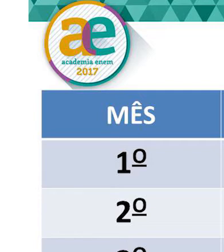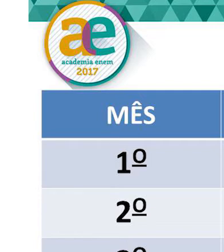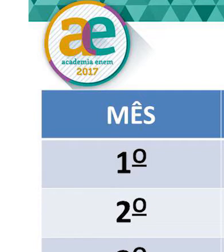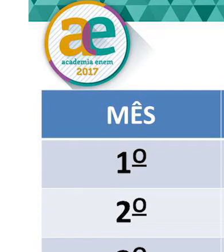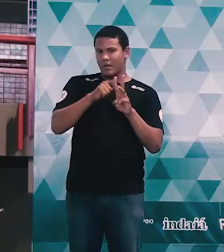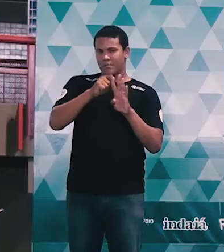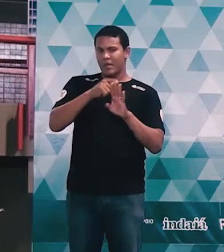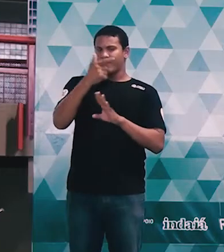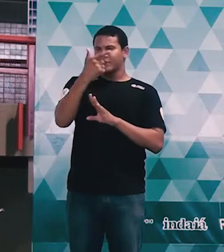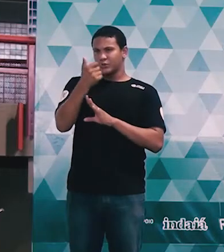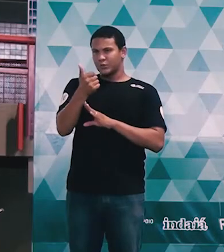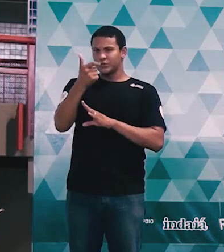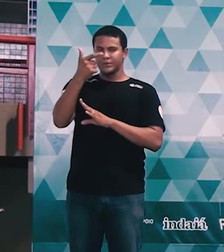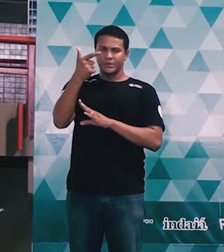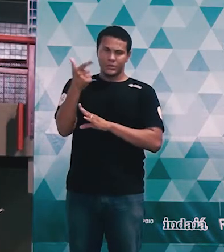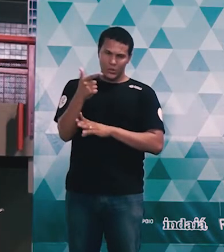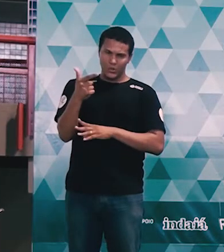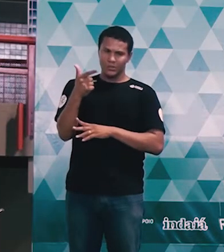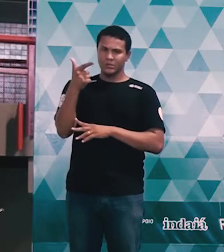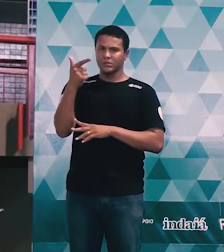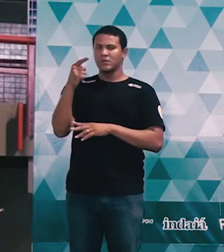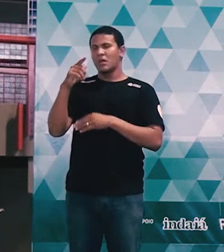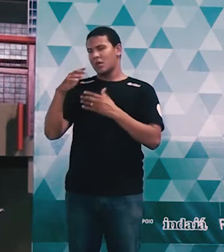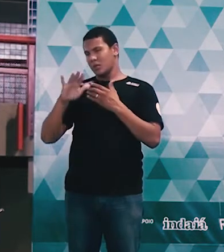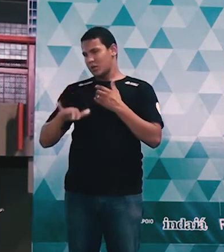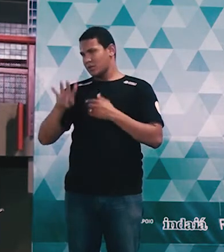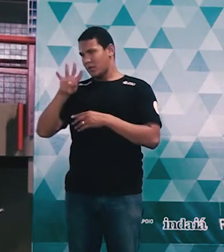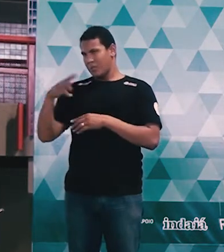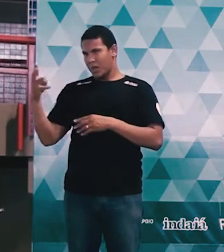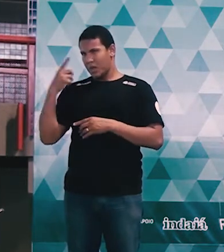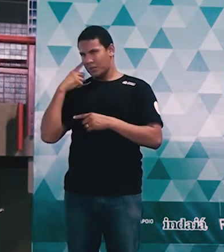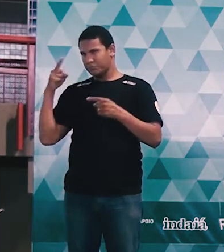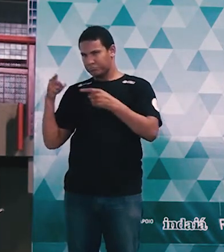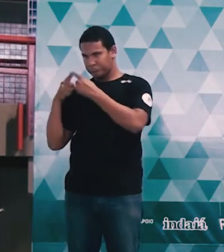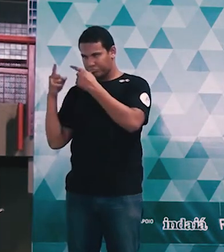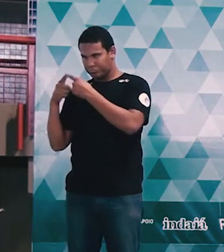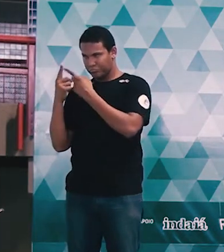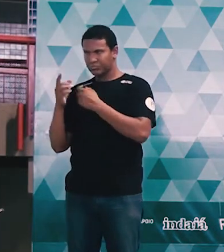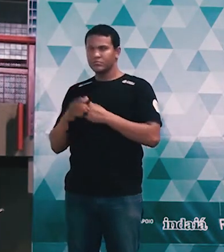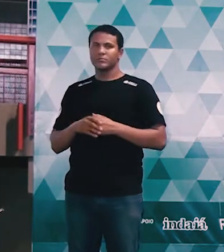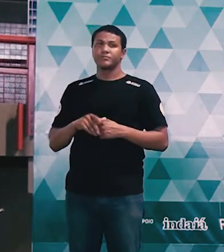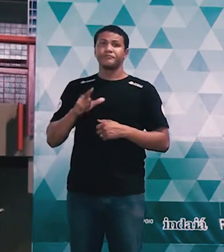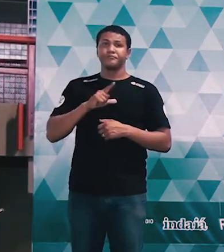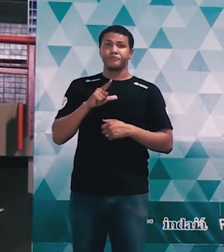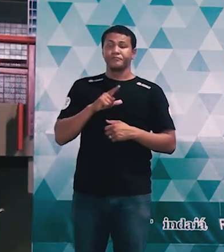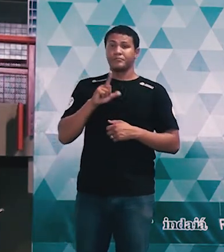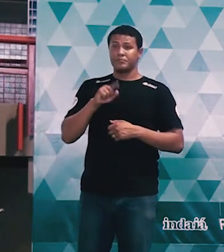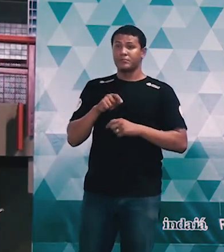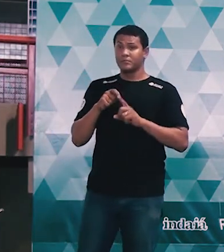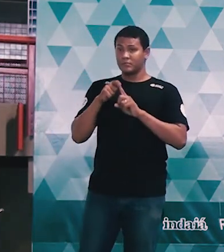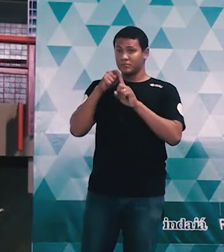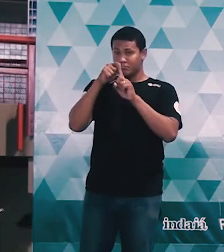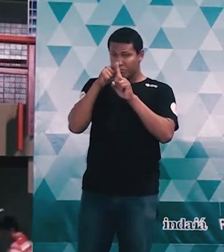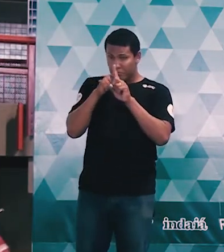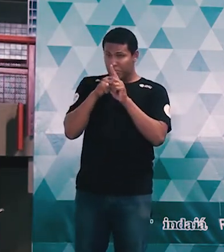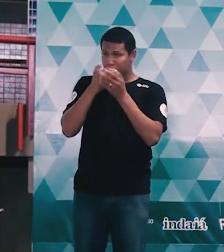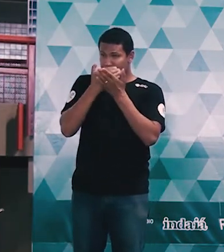tabela. A pergunta da questão é a seguinte, ó. No início do primeiro mês,